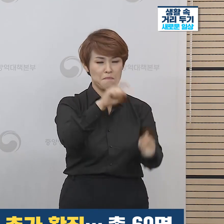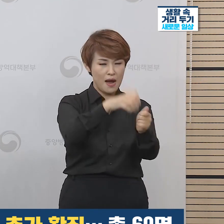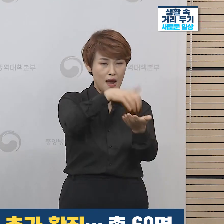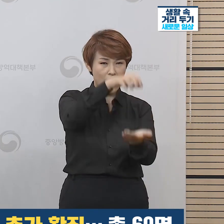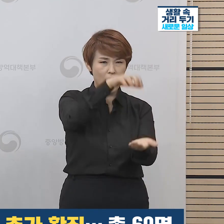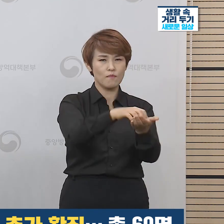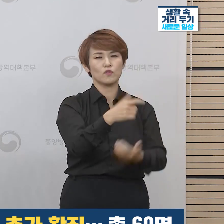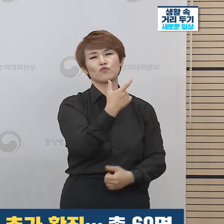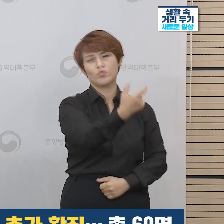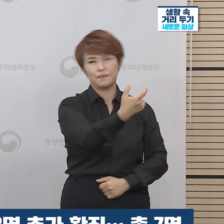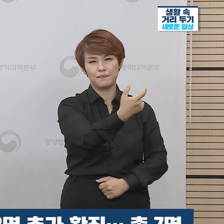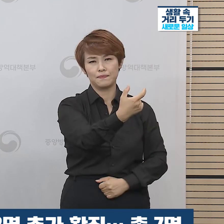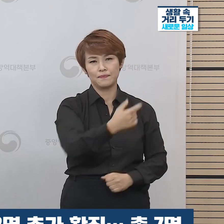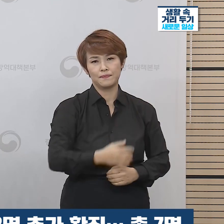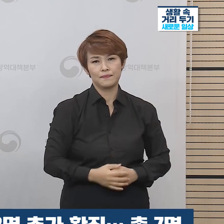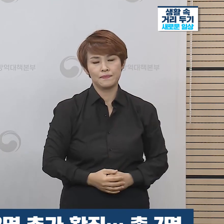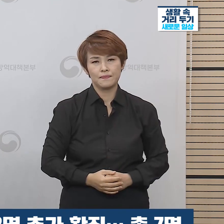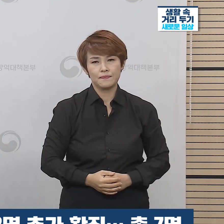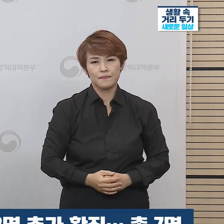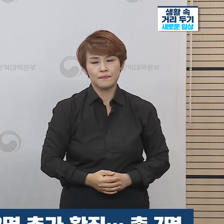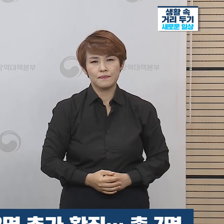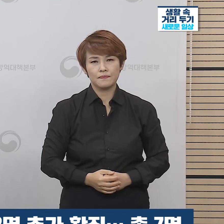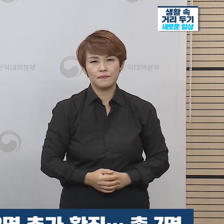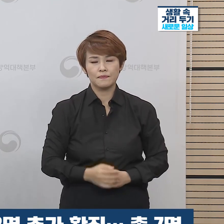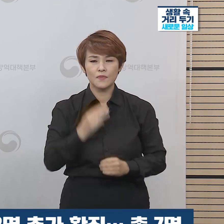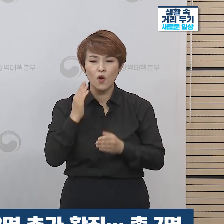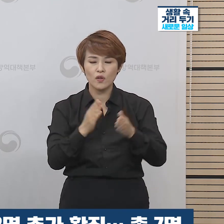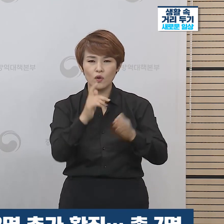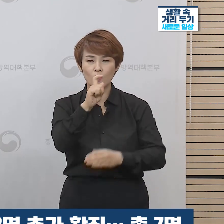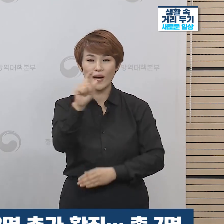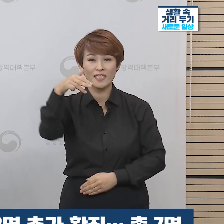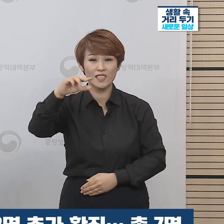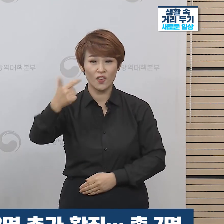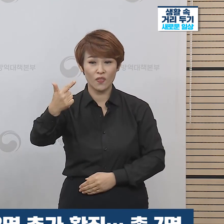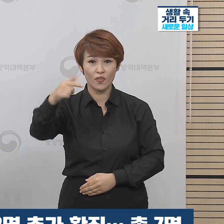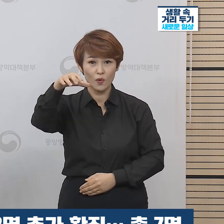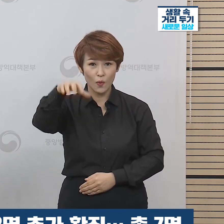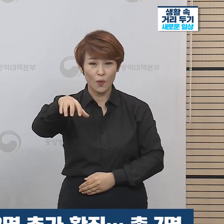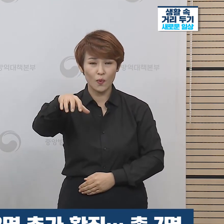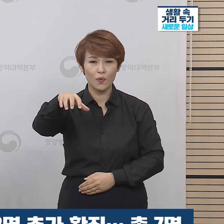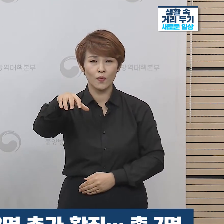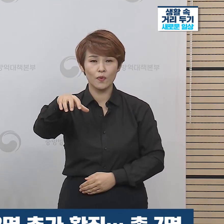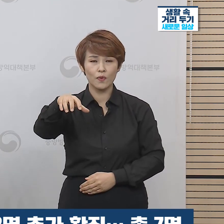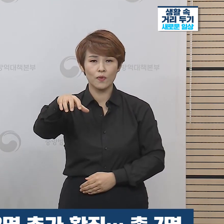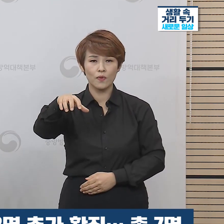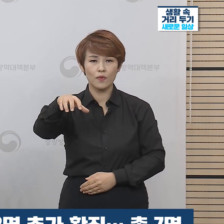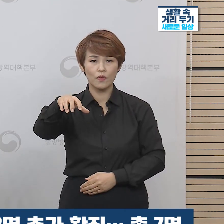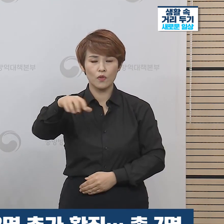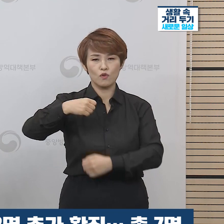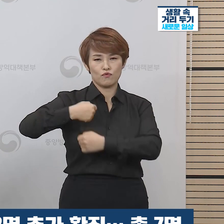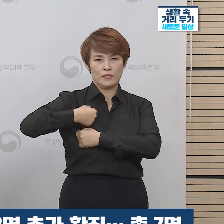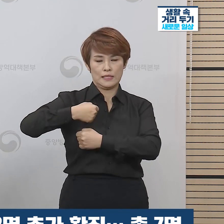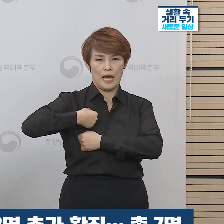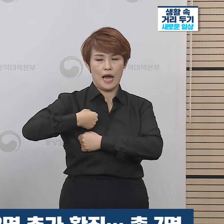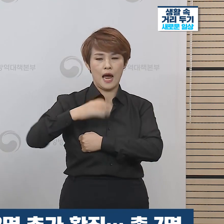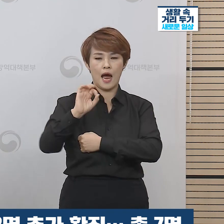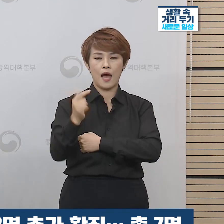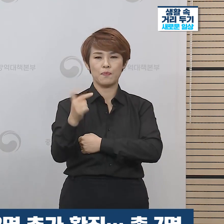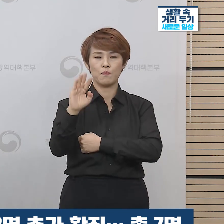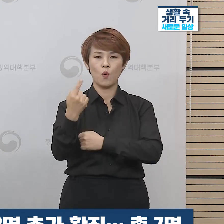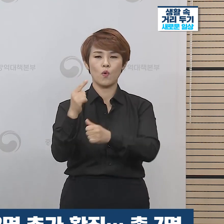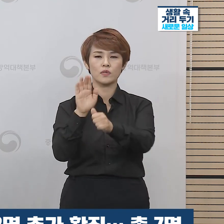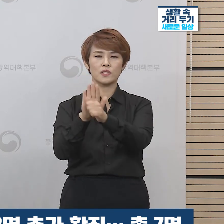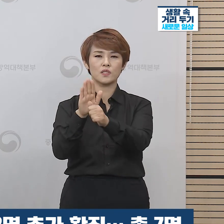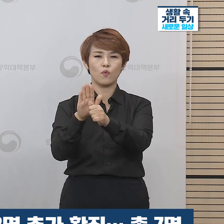60명이 되겠습니다 그리고 경기도 과천에 소재한 과천시의 소재한 군사 안보 지원